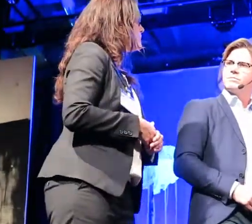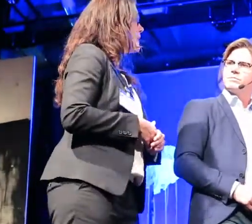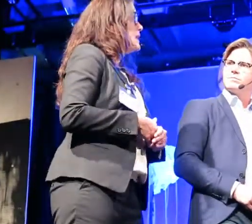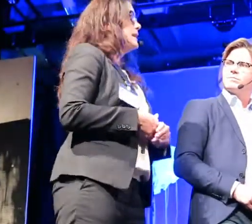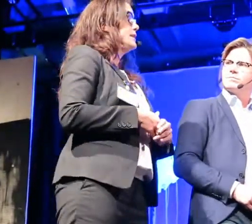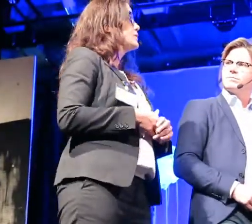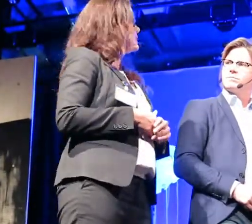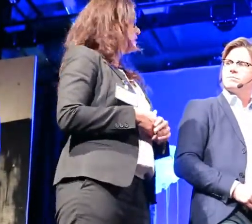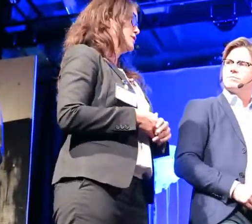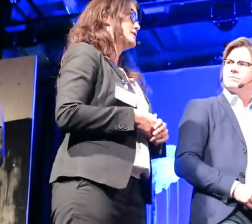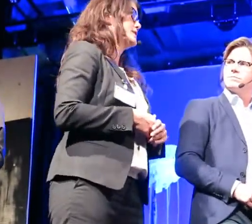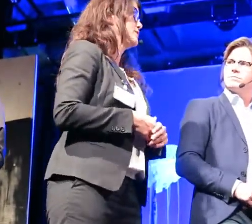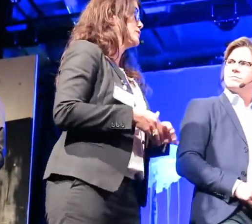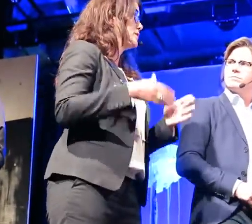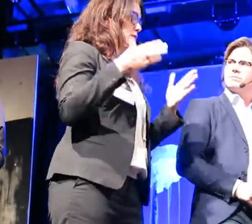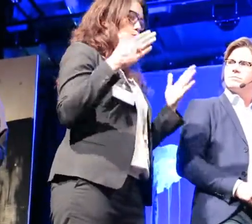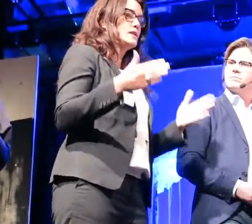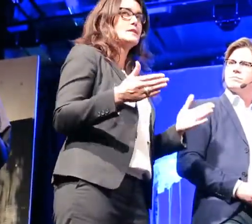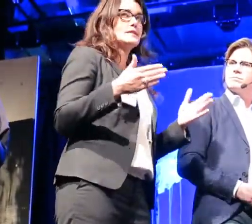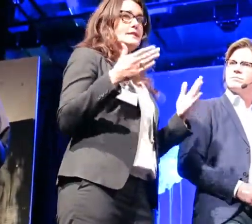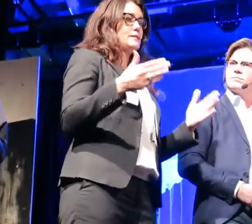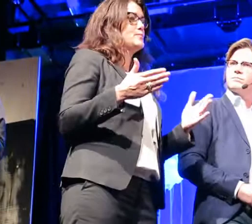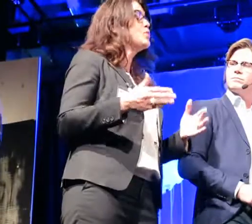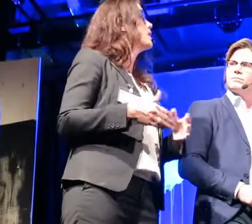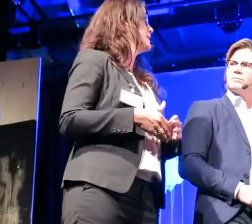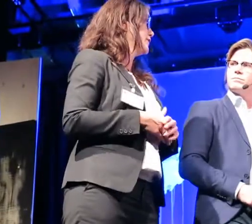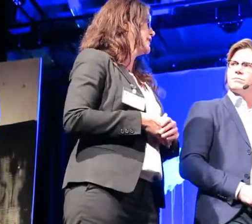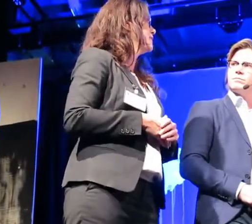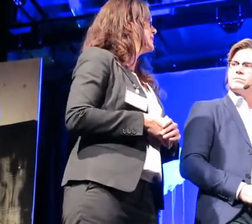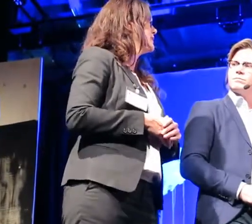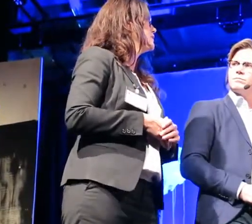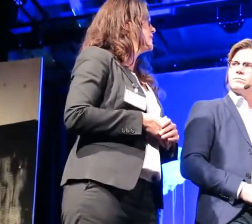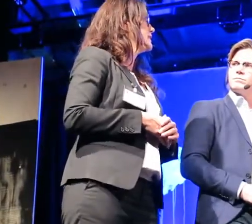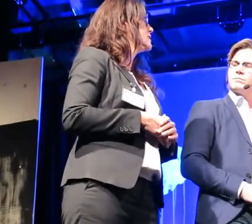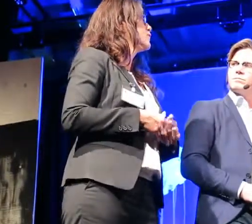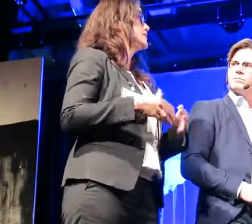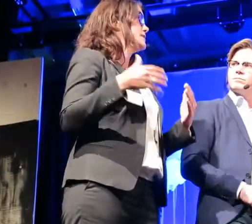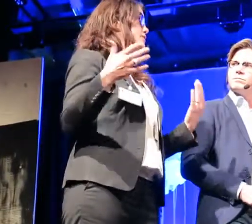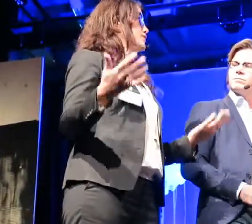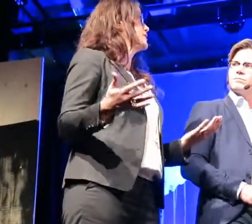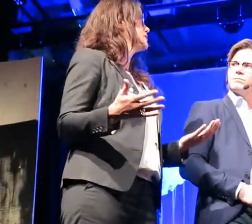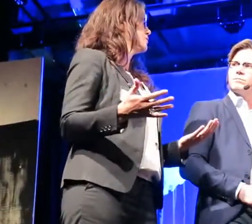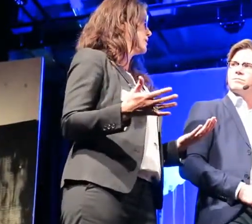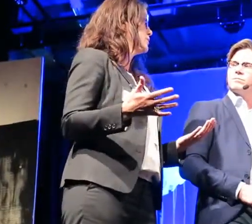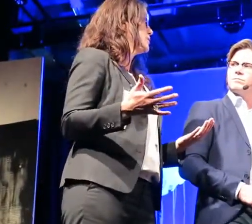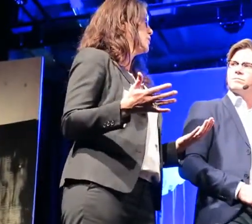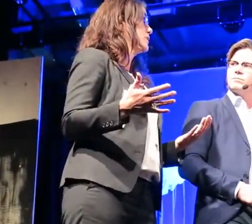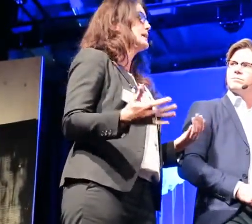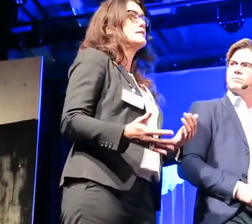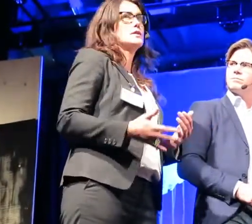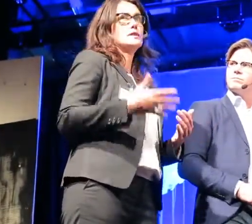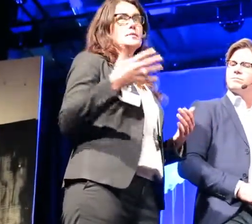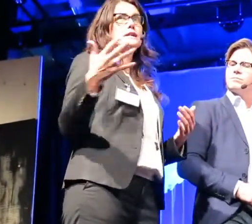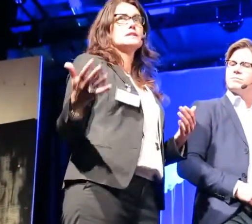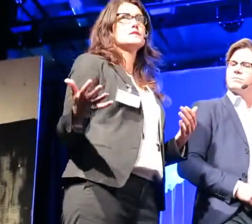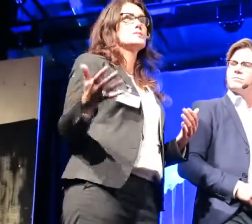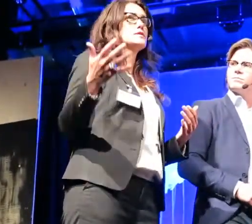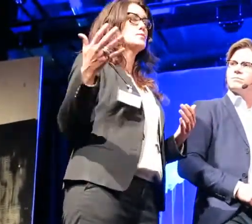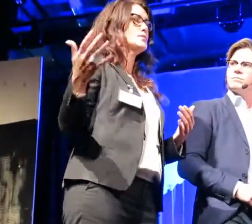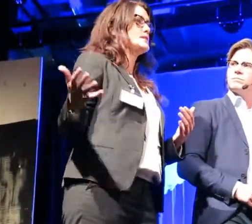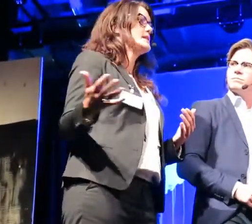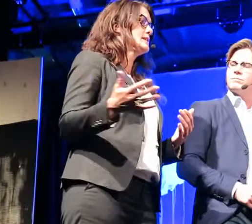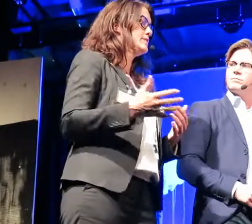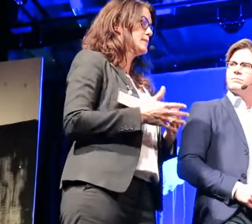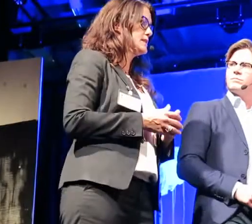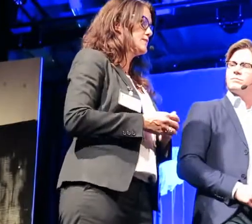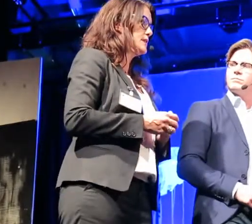är det? Jag tror inte att vi har sett något årsmål för det, för det är ju väldigt svårt. Vi ser fortfarande stora utmaningar. Vi har en bransch